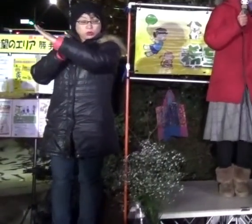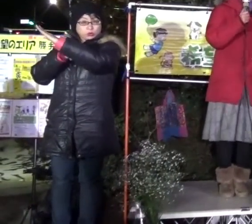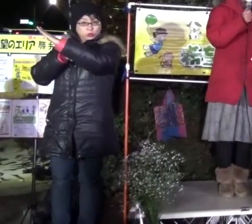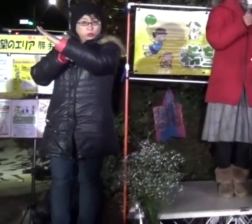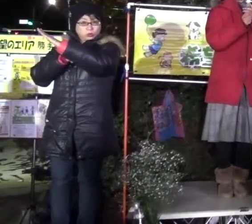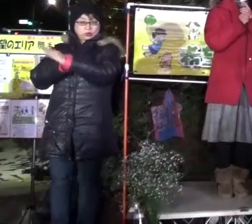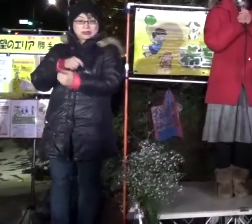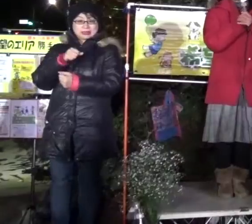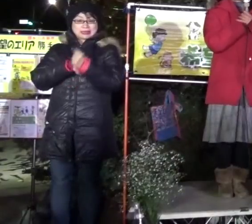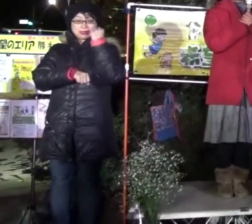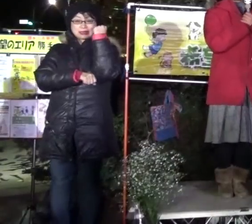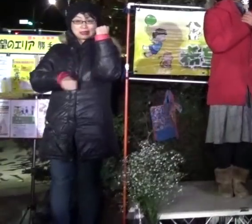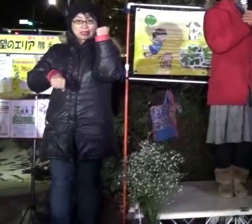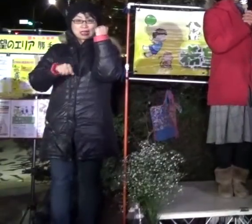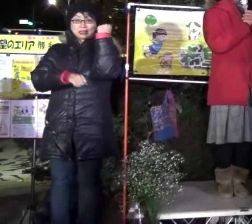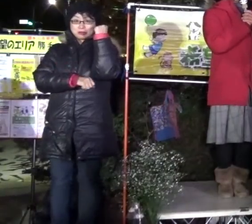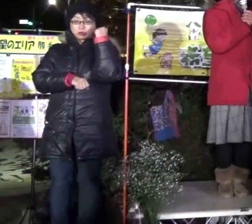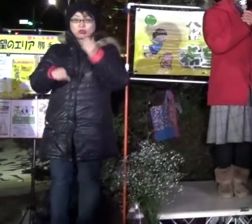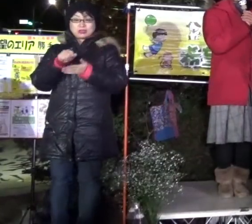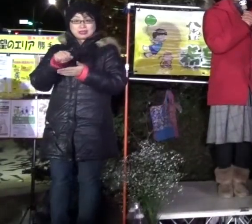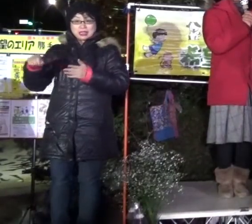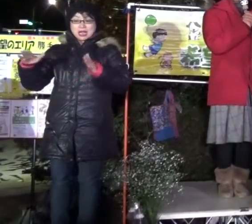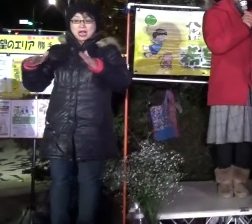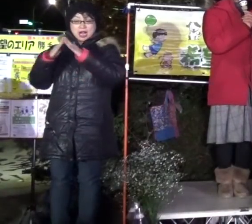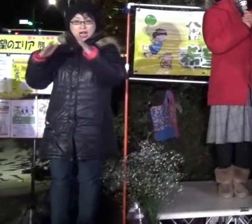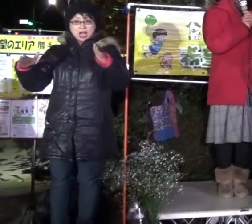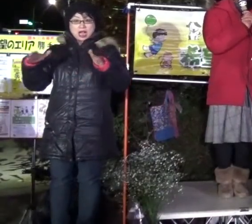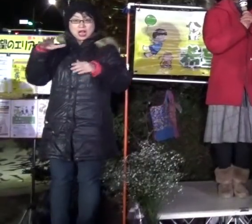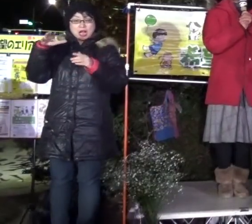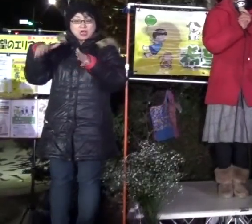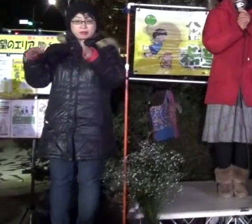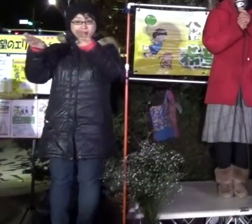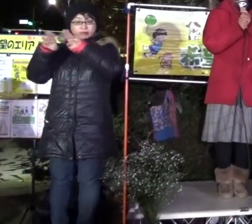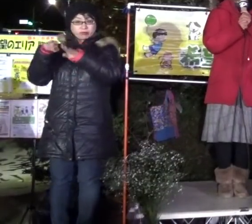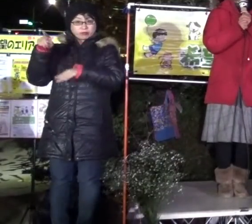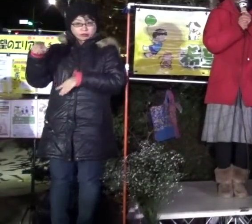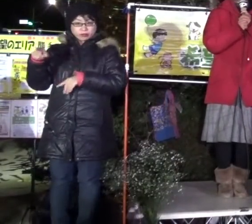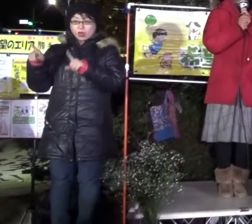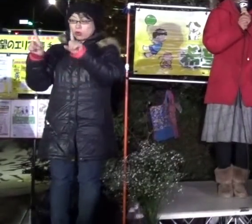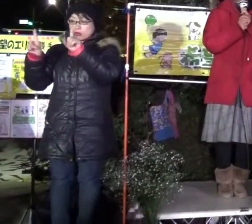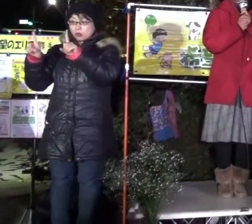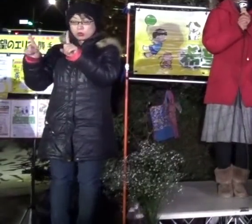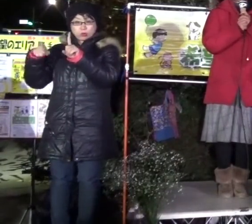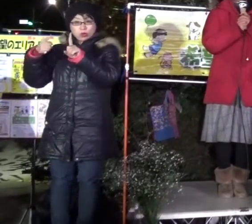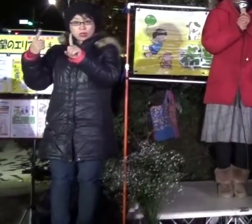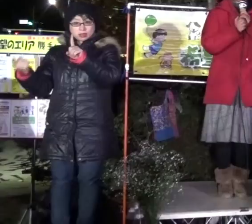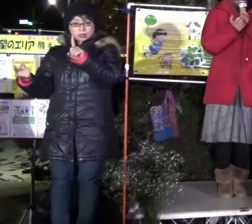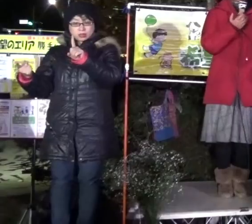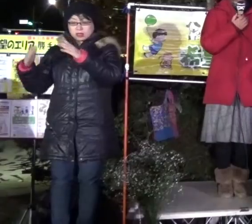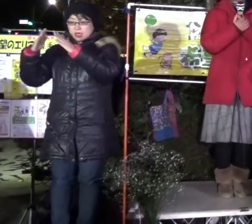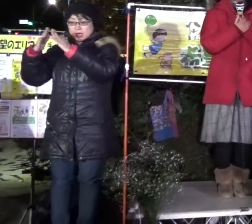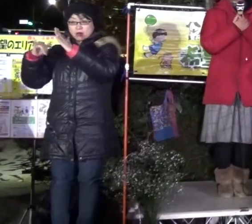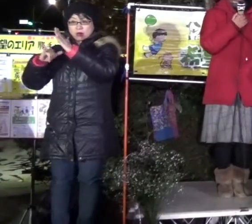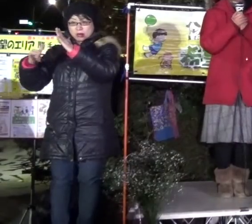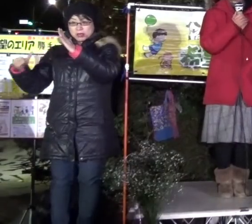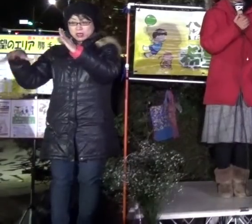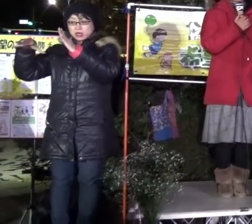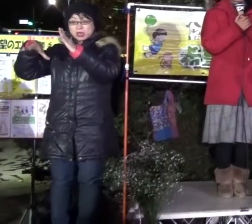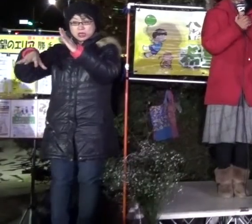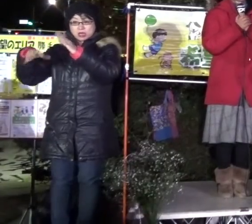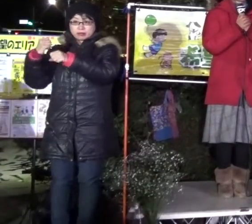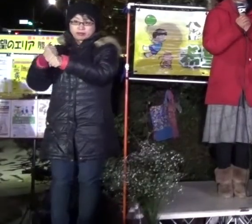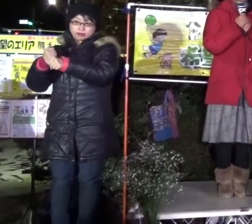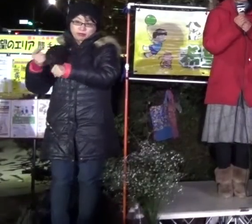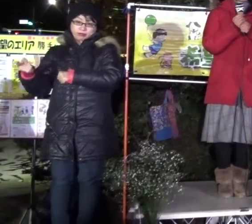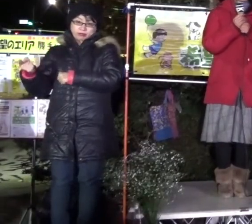館というところがありましたね、その門のすぐ脇のところにファミリーエリアって言って作ったんですよ。でここ